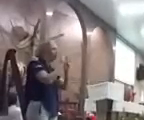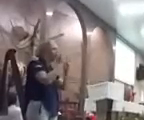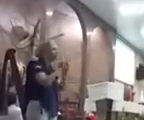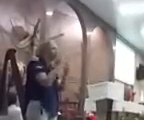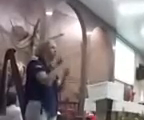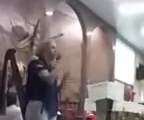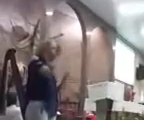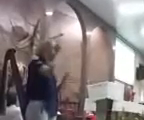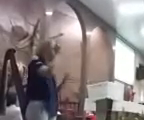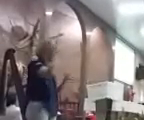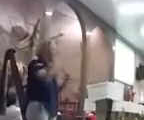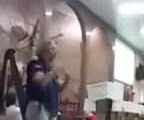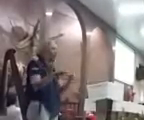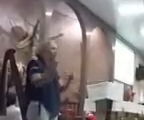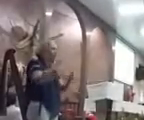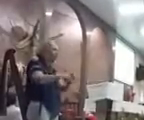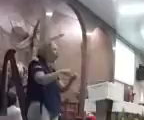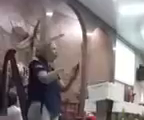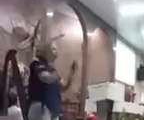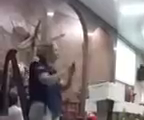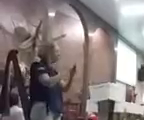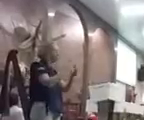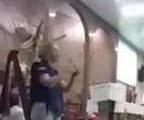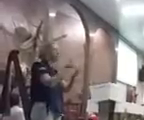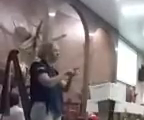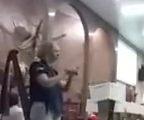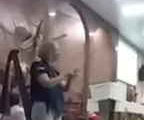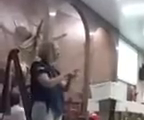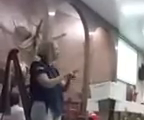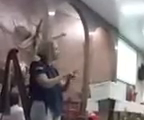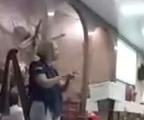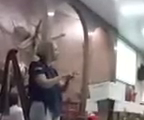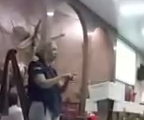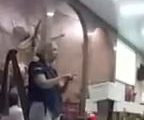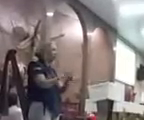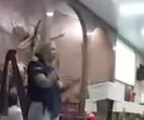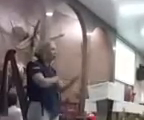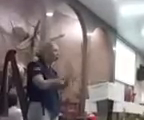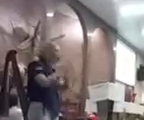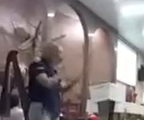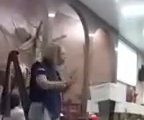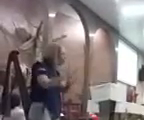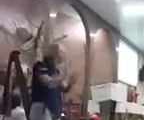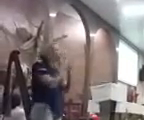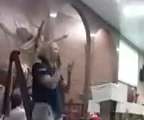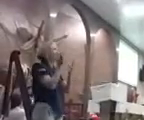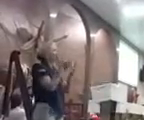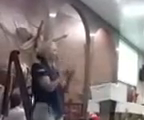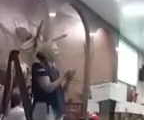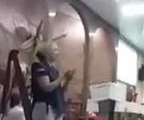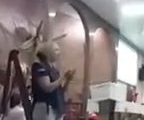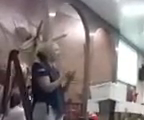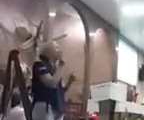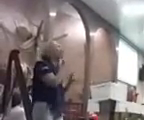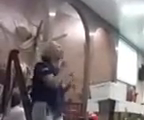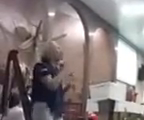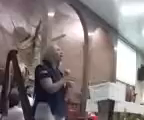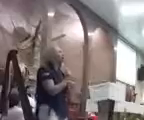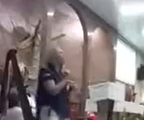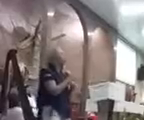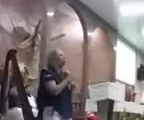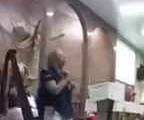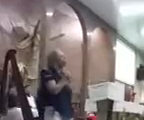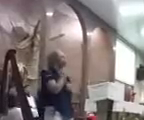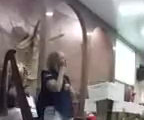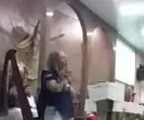ela. Tua família te ama e te espera. Mas não espera só que o teu pai, a tua mãe ou